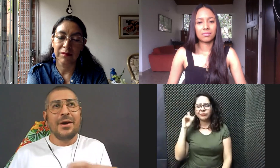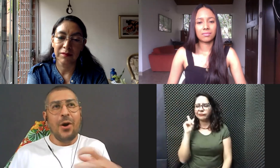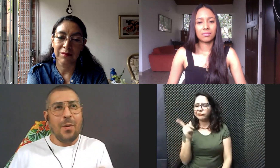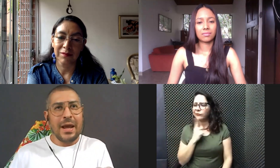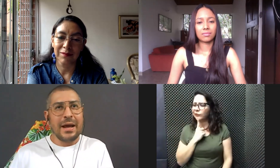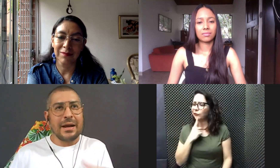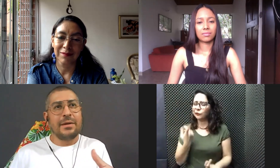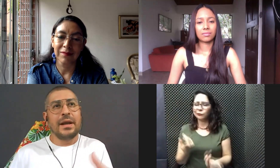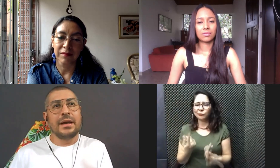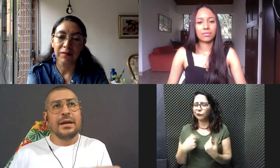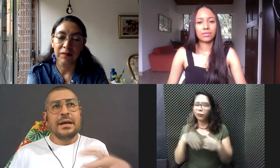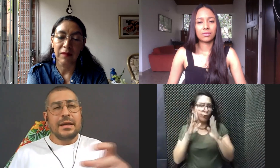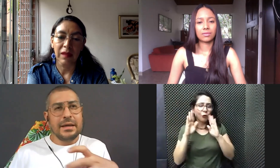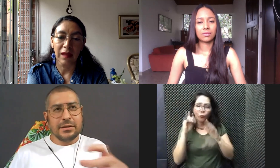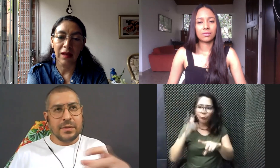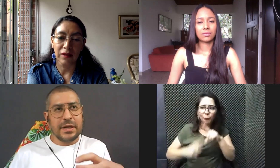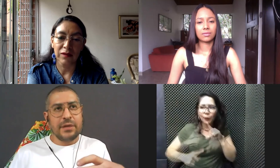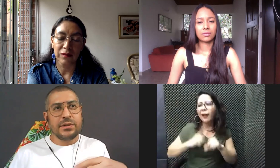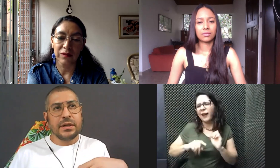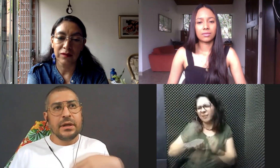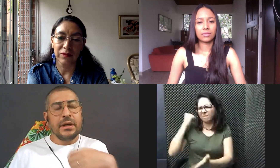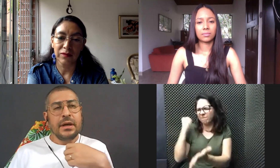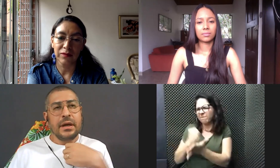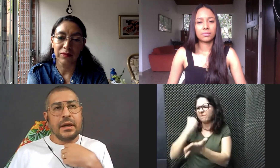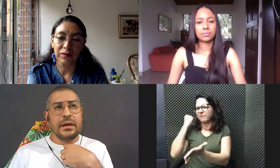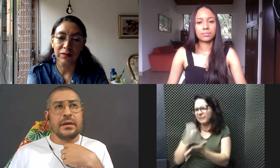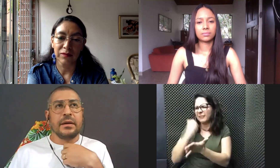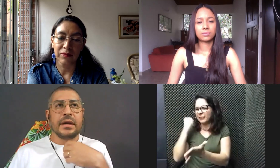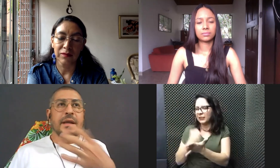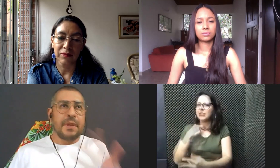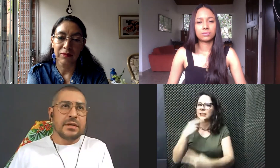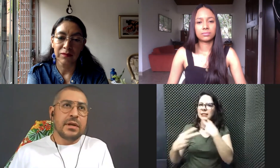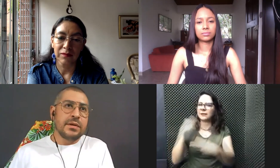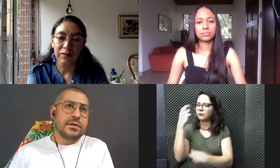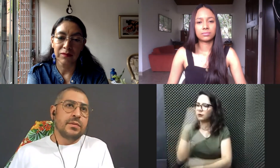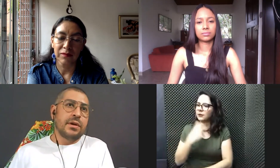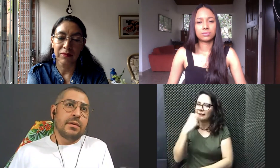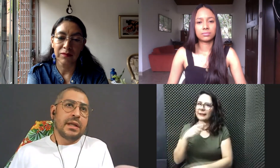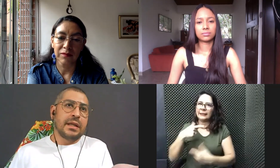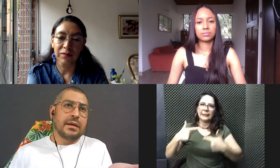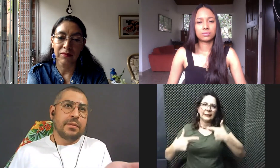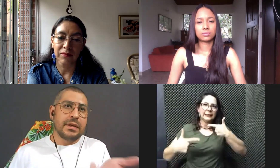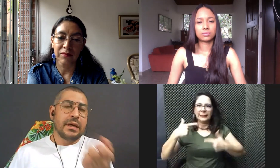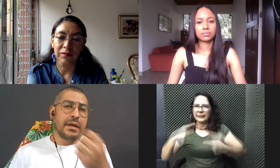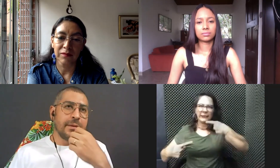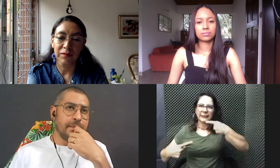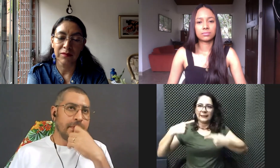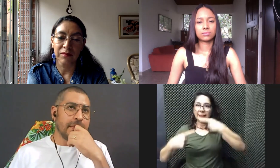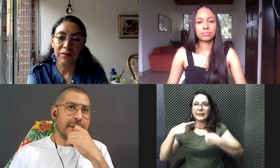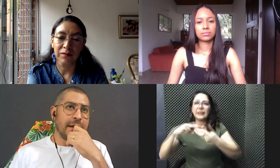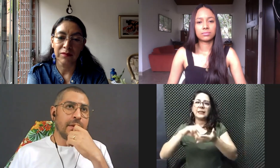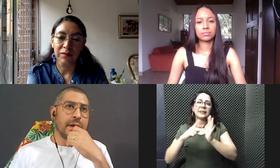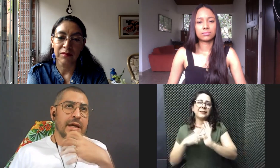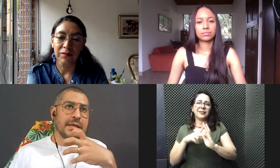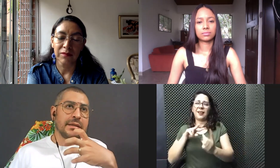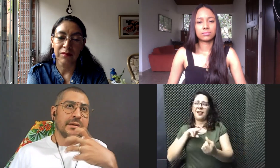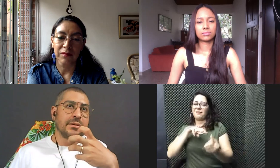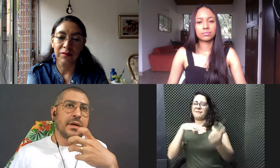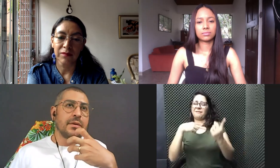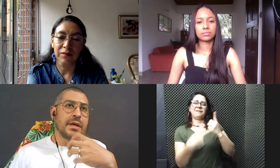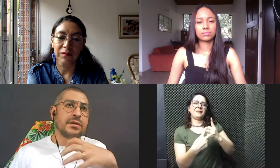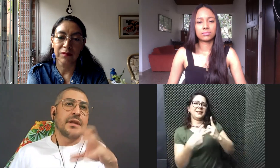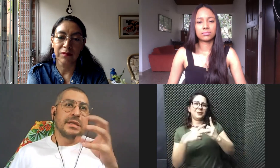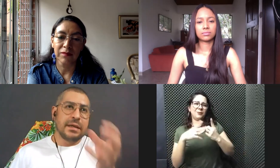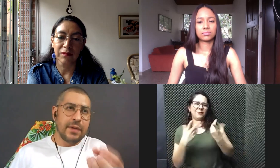como obligarla a hablar y es como esa lucha. También es una visión muy romántica pues de lo que es